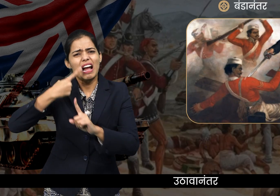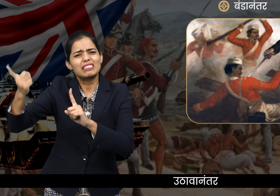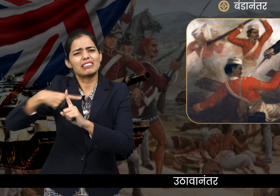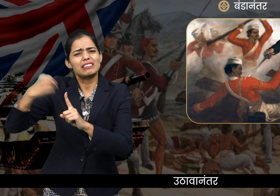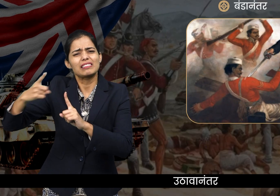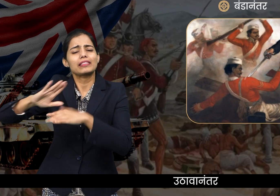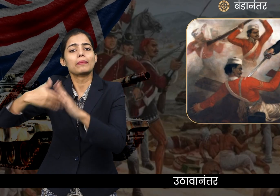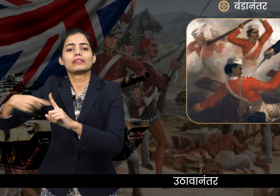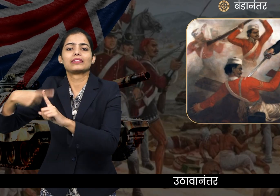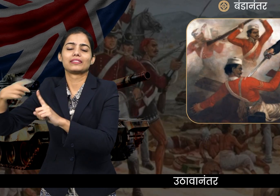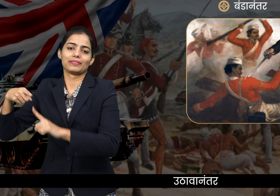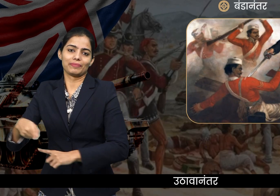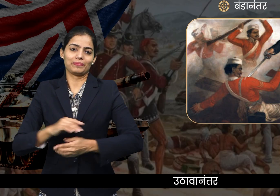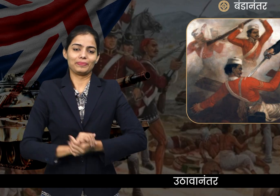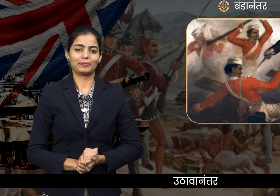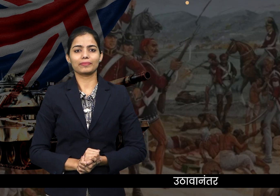उठावानंतर